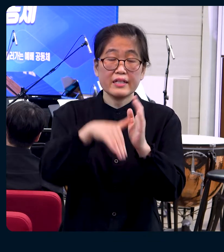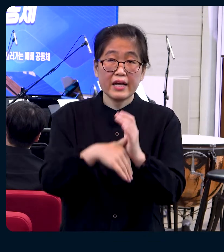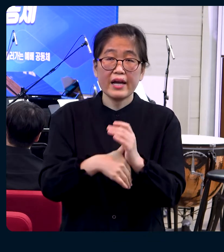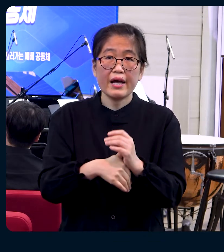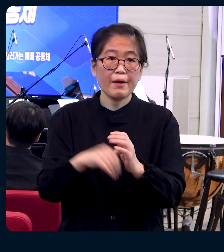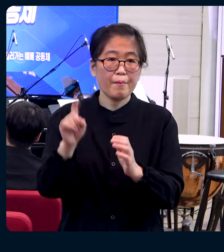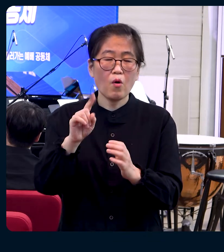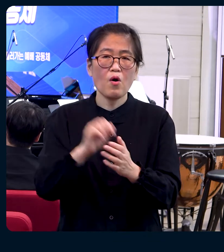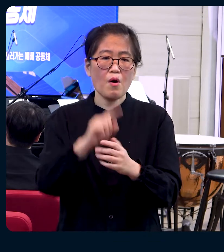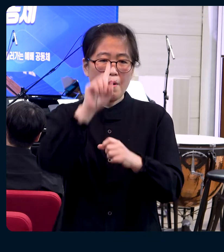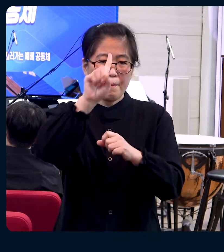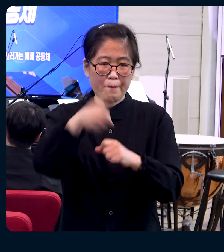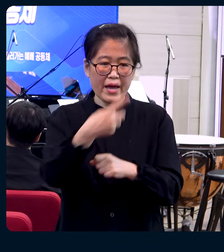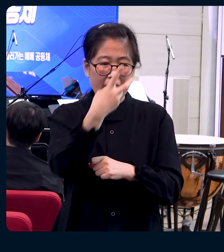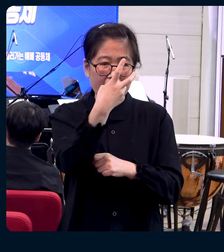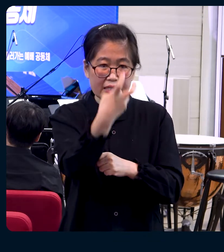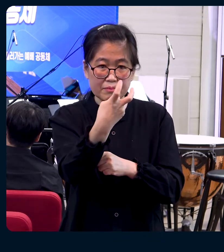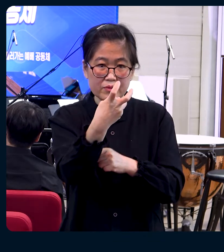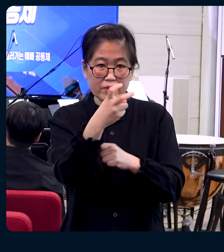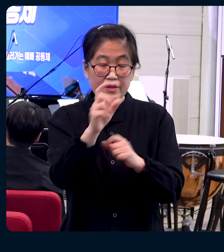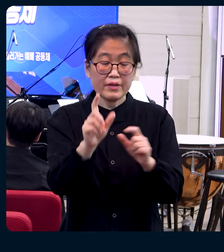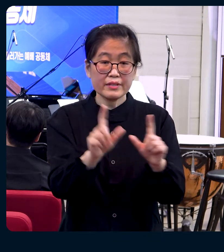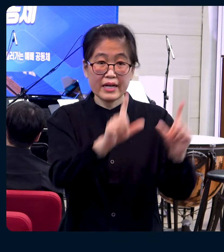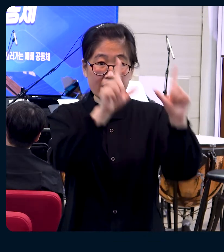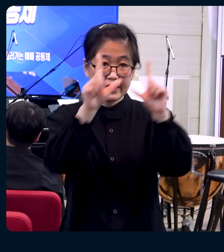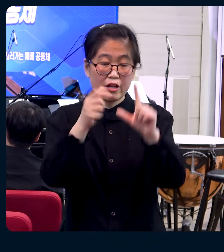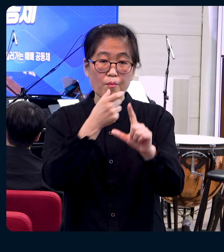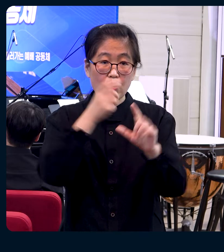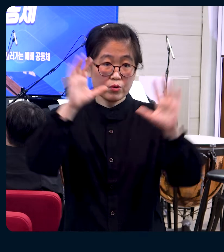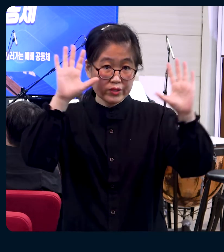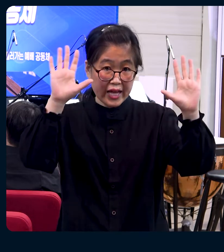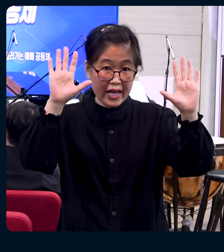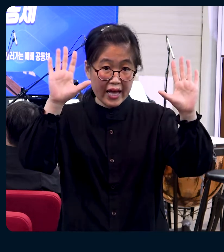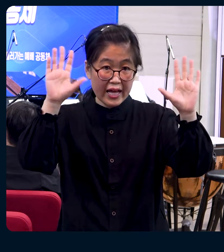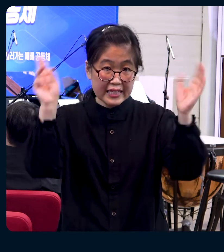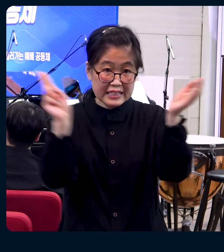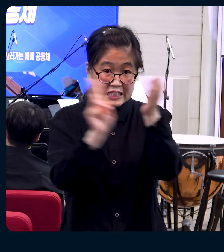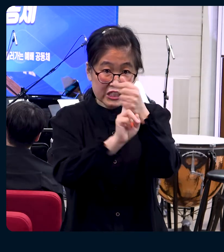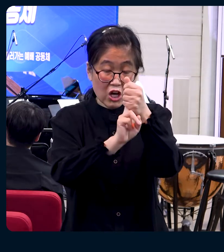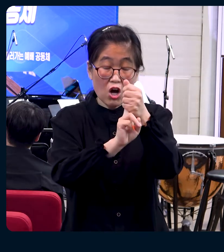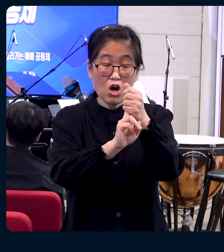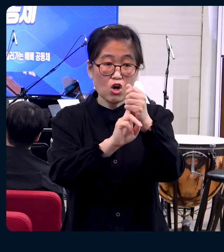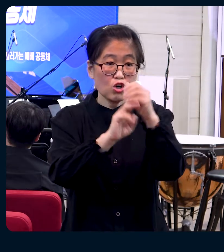29절 30절에 120년 동안 살았던 모세의 인생 여정 중에